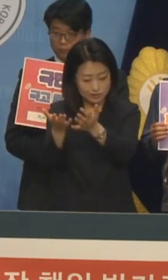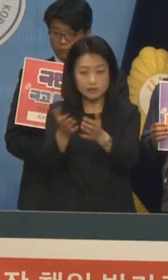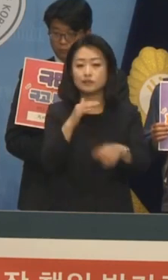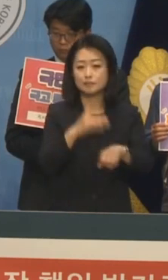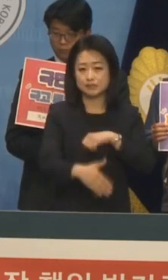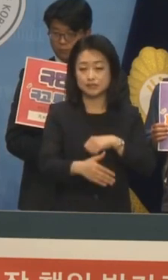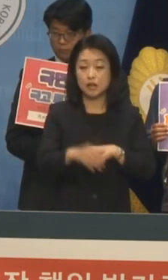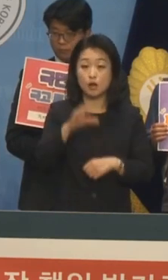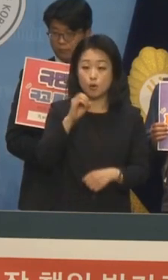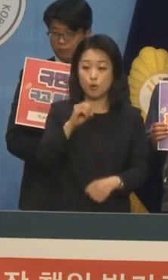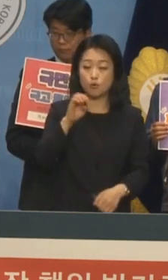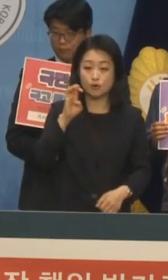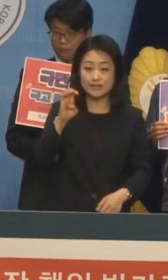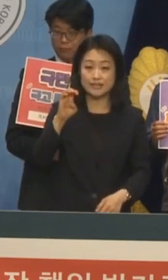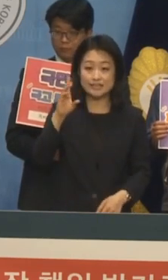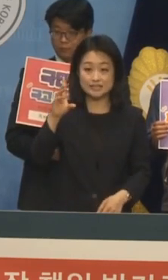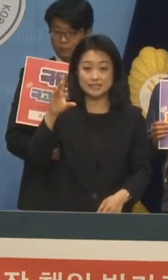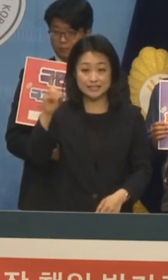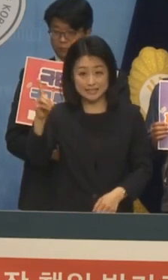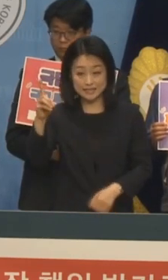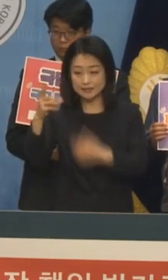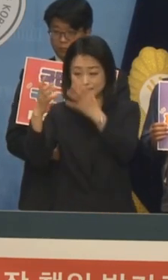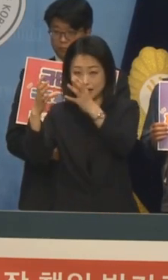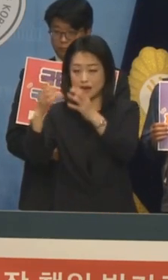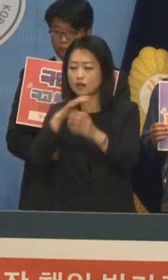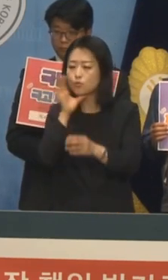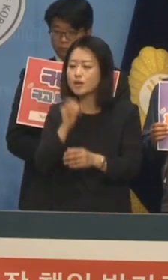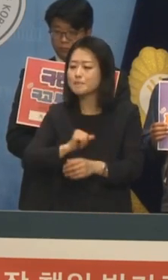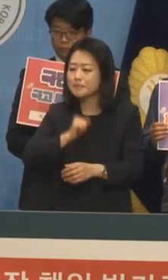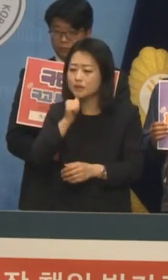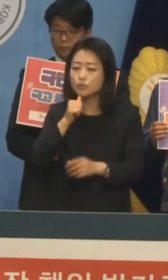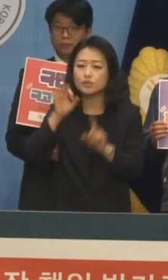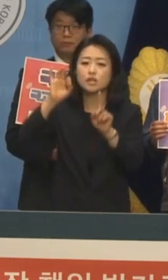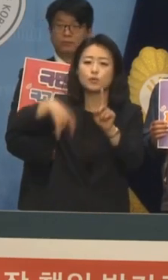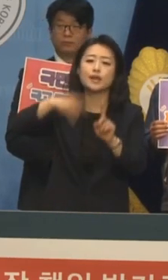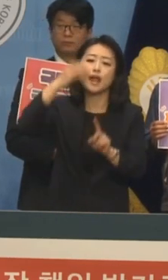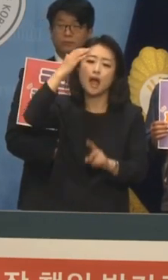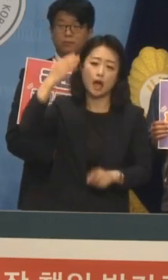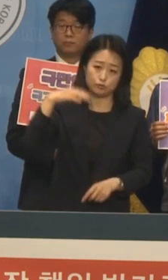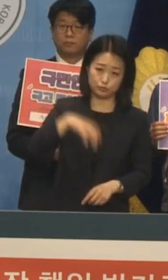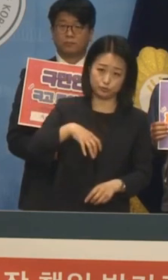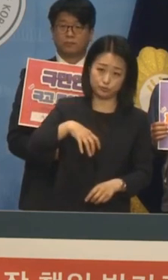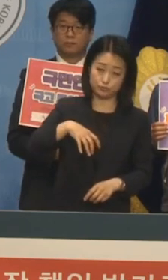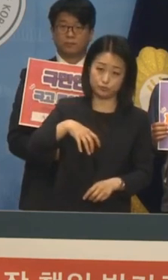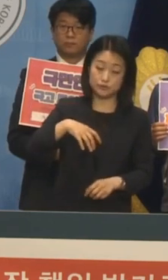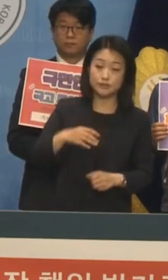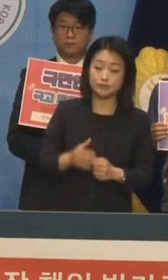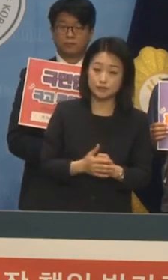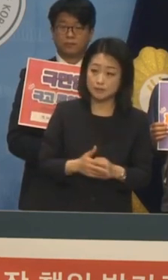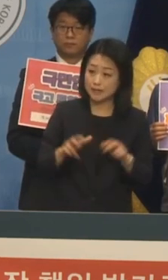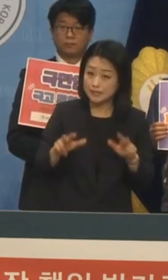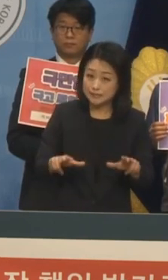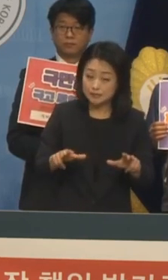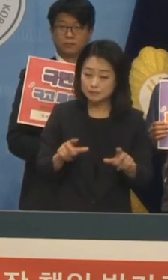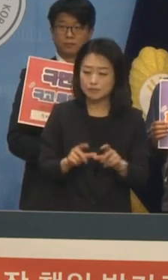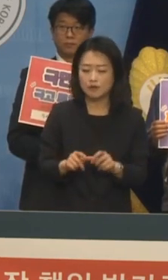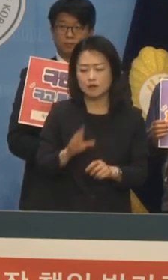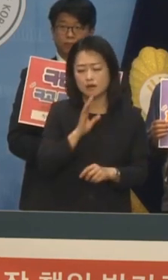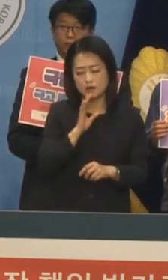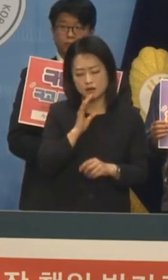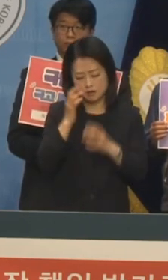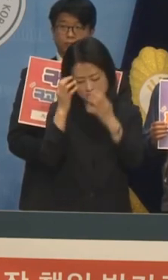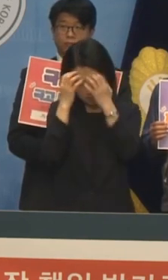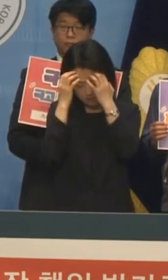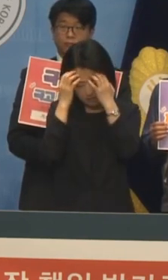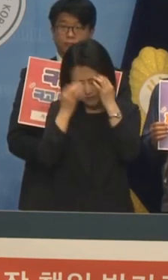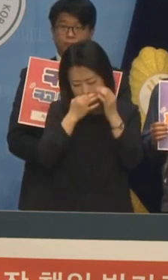국가 중 압도적인 수준의 노인 빈곤율 1위 국가, 대부분의 노인이 공적연금의 도움이 미미한 현실에서 고단한 삶을 유지하기